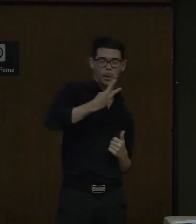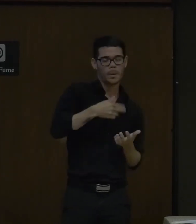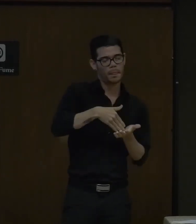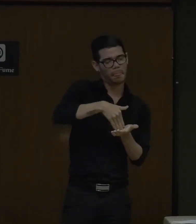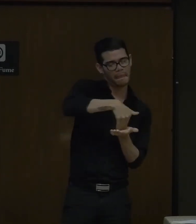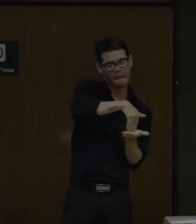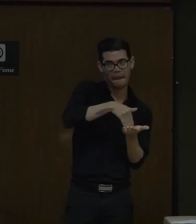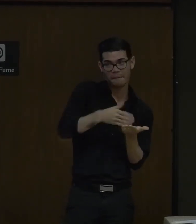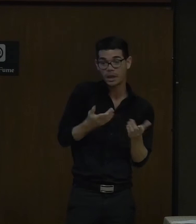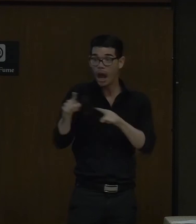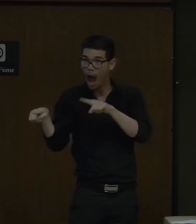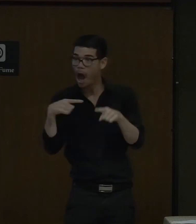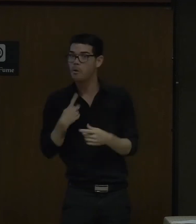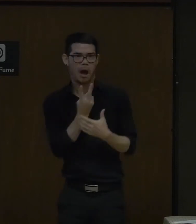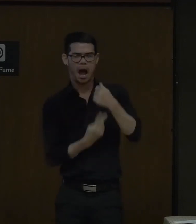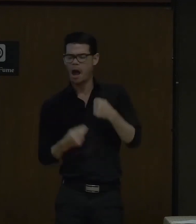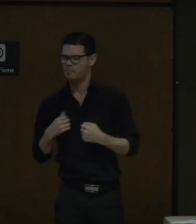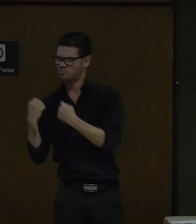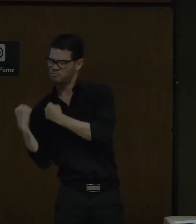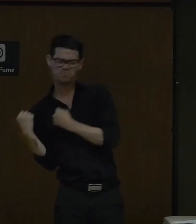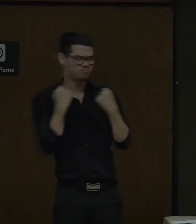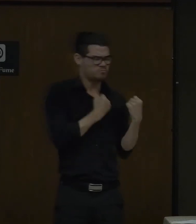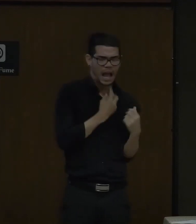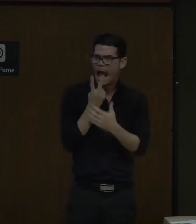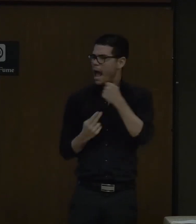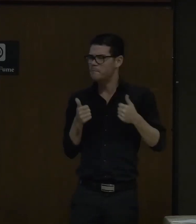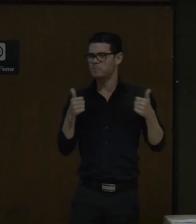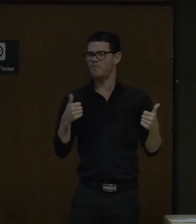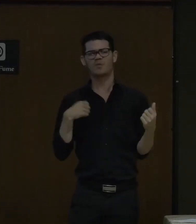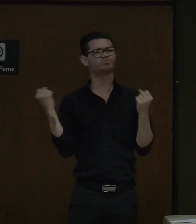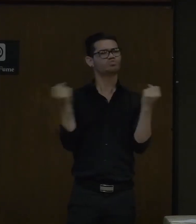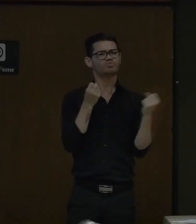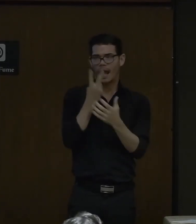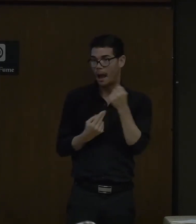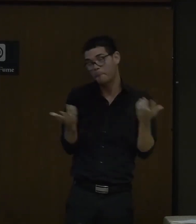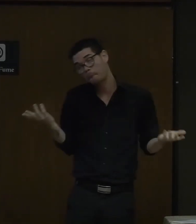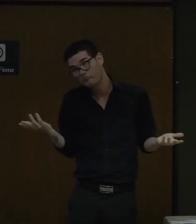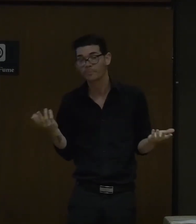Y luego tenemos los bilingües sordos, que pues